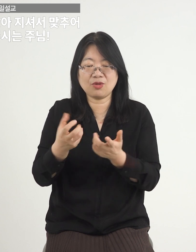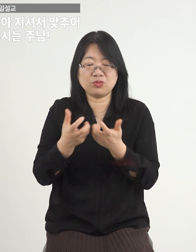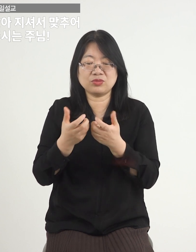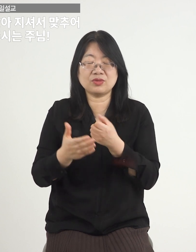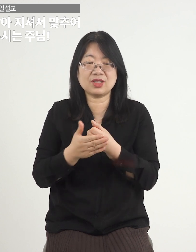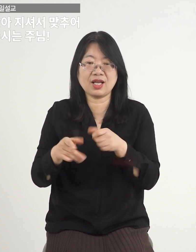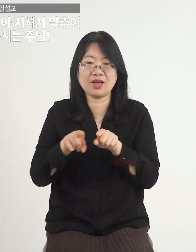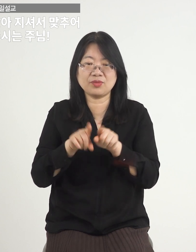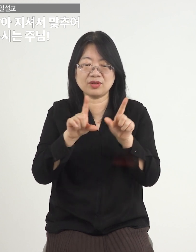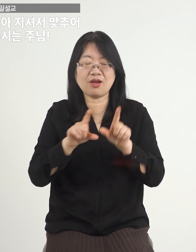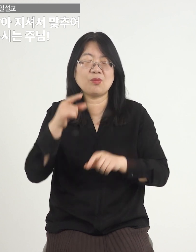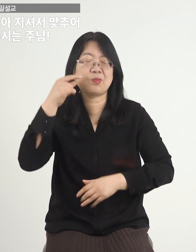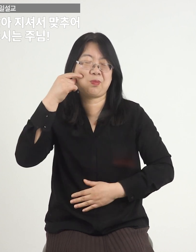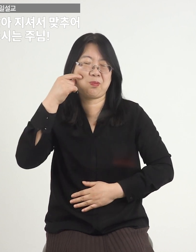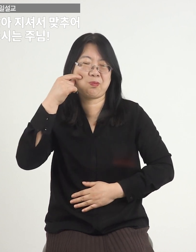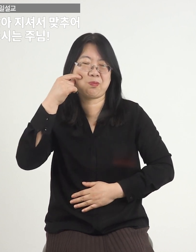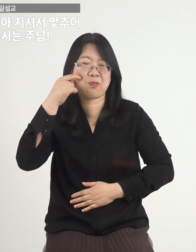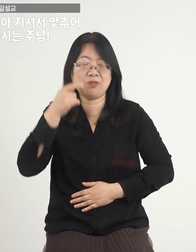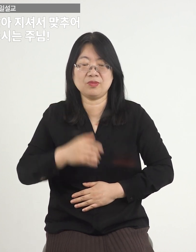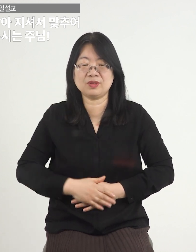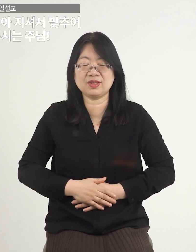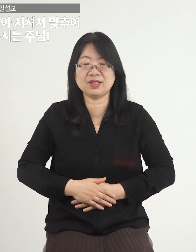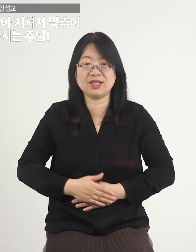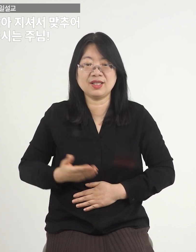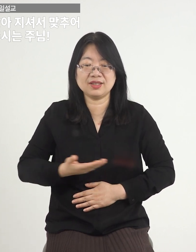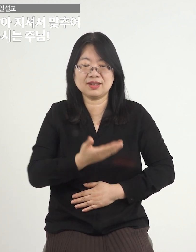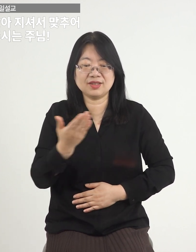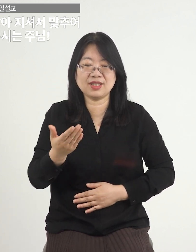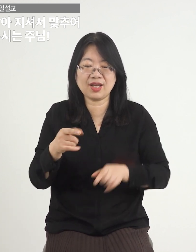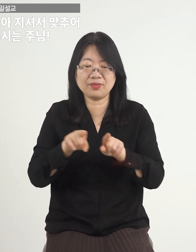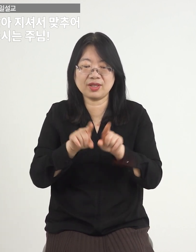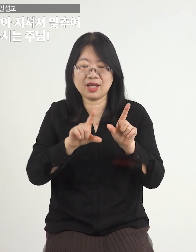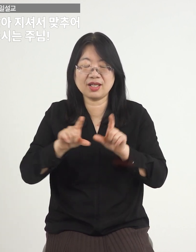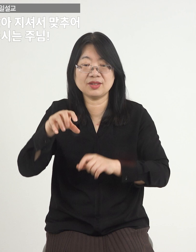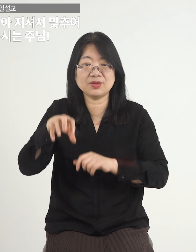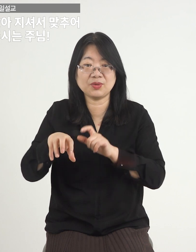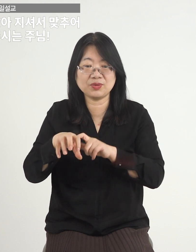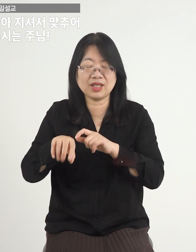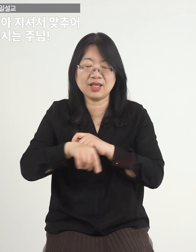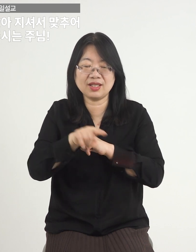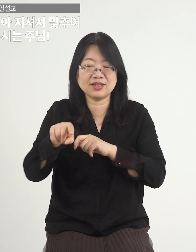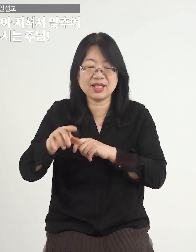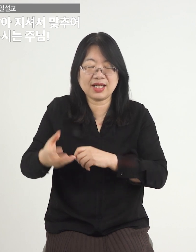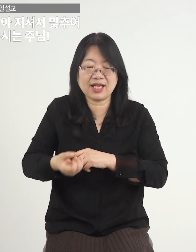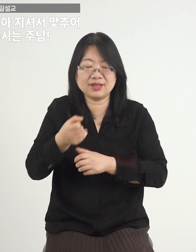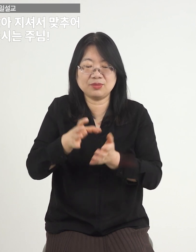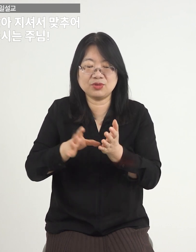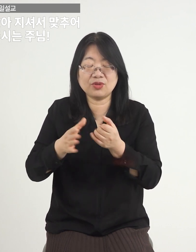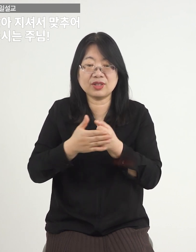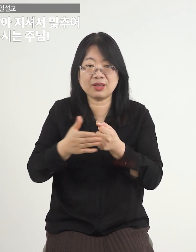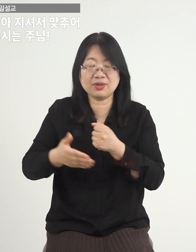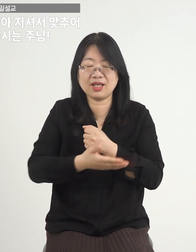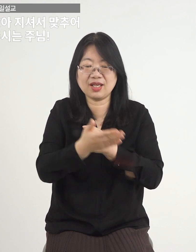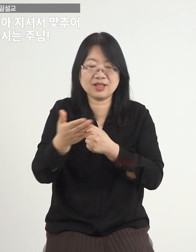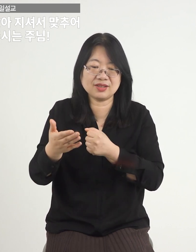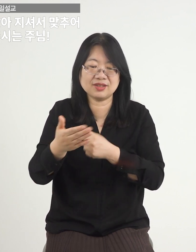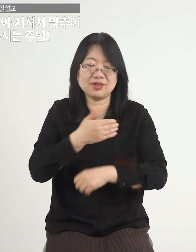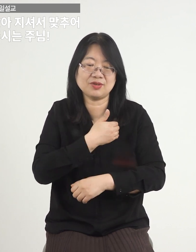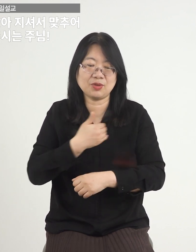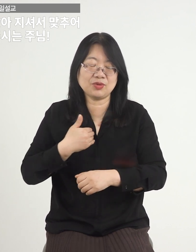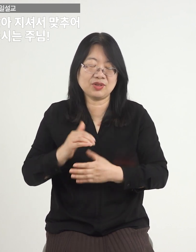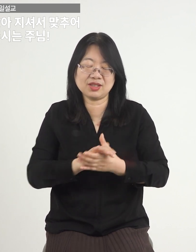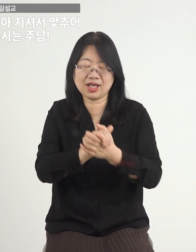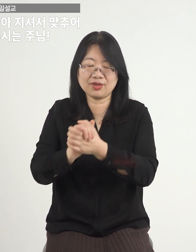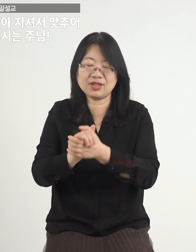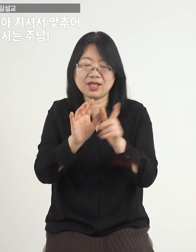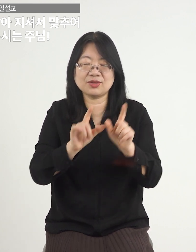풍부하여 함께 거주할 수 없음이러라. 그들이 거주하는 땅이 그들의 가축으로 말미암아 그들을 용납할 수